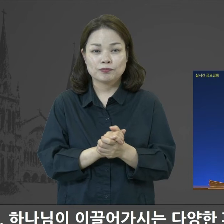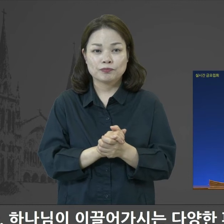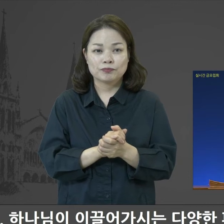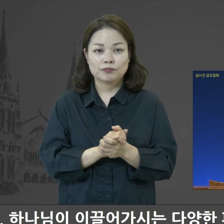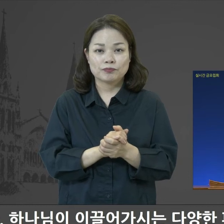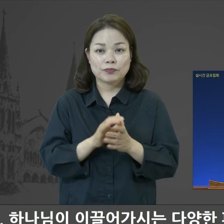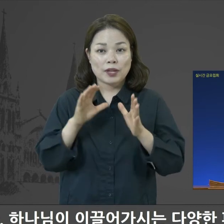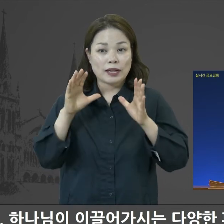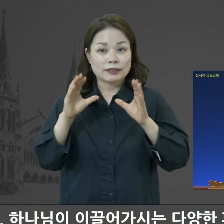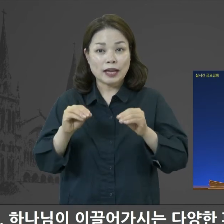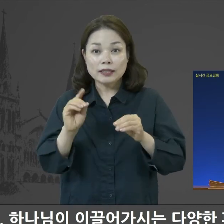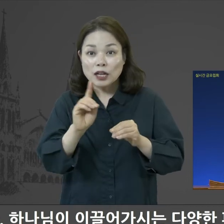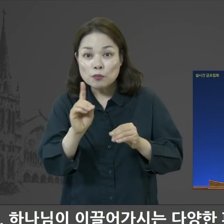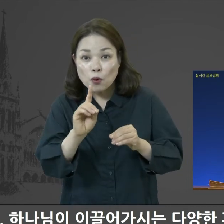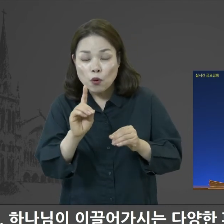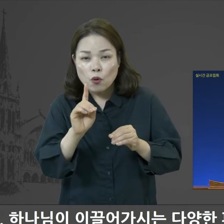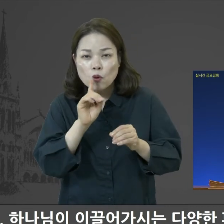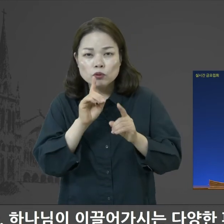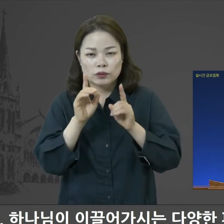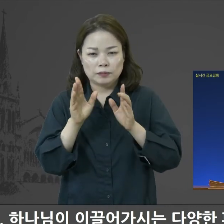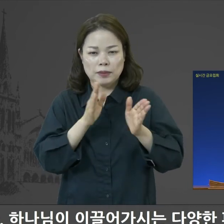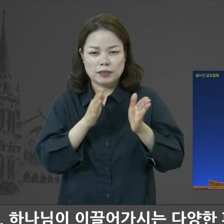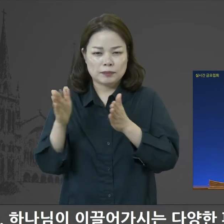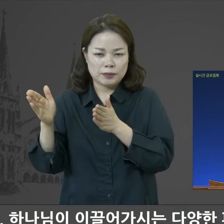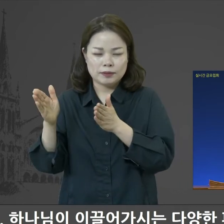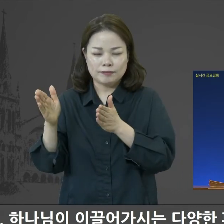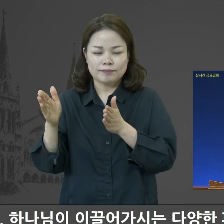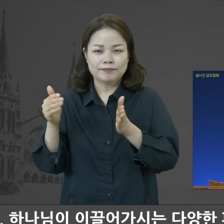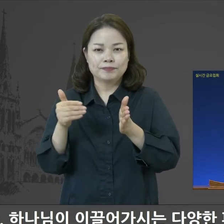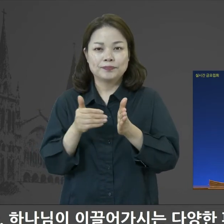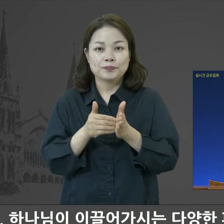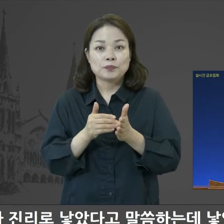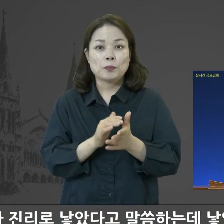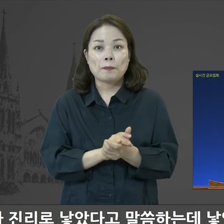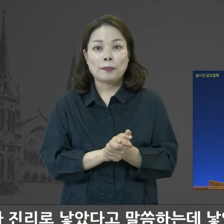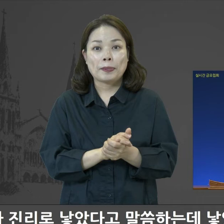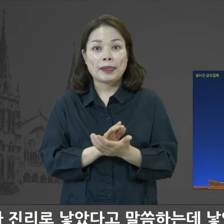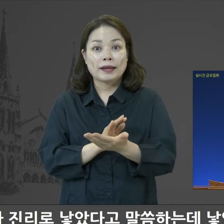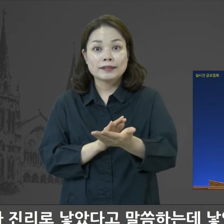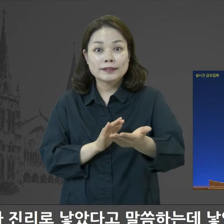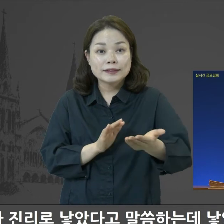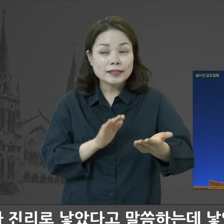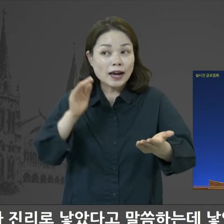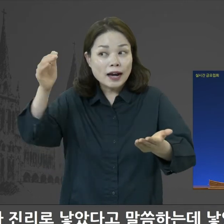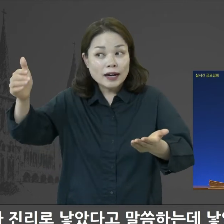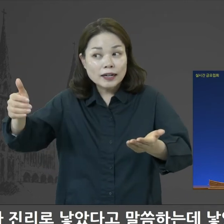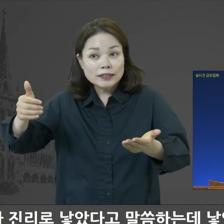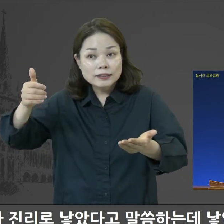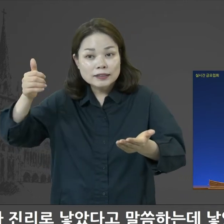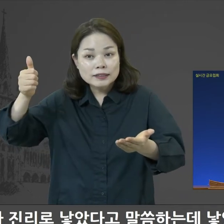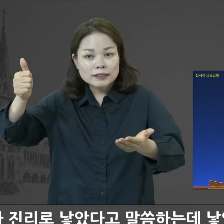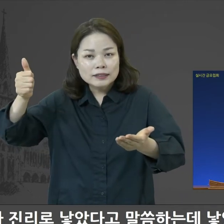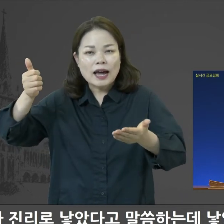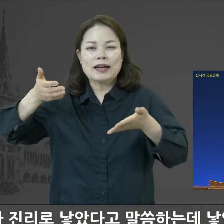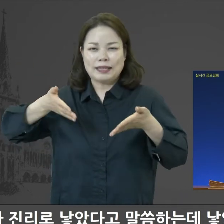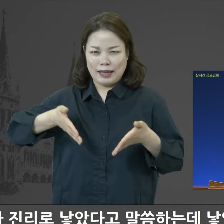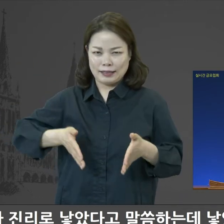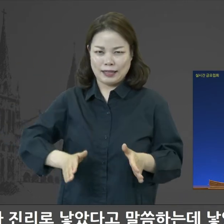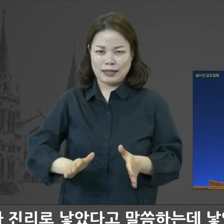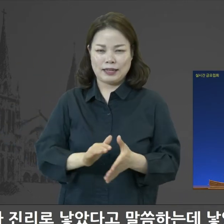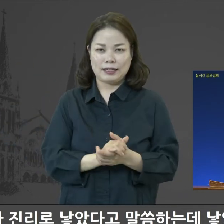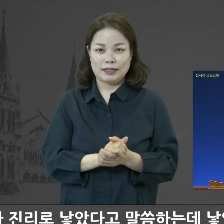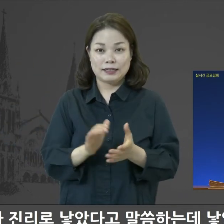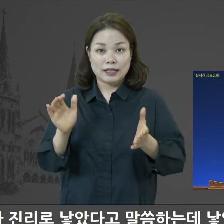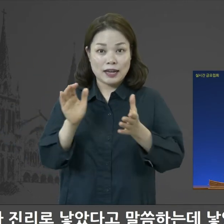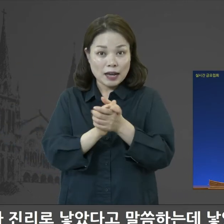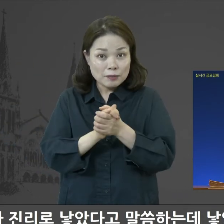말 정리하면 이제 오늘 말씀이 대체로 정리될 텐데, 자, 우리 하나님께서 우리를 낳아 주셨습니다.